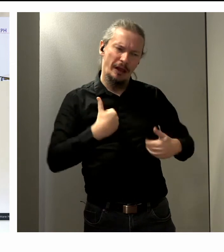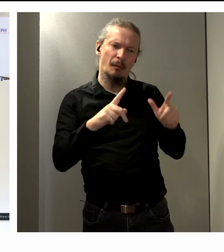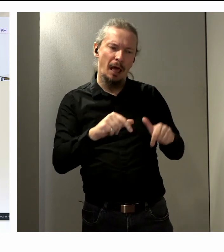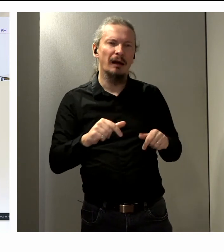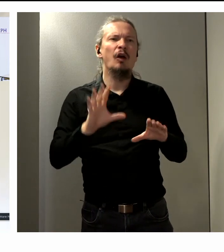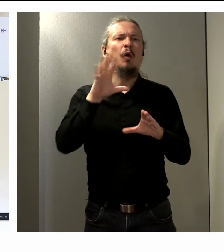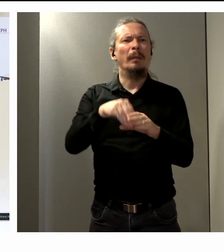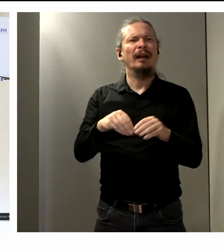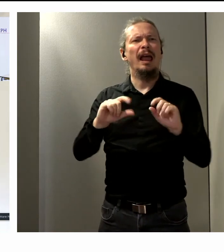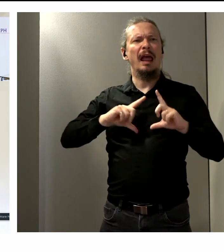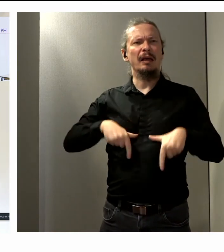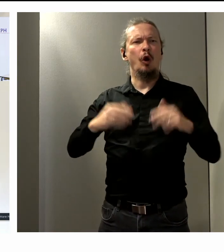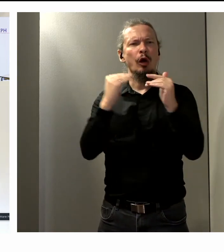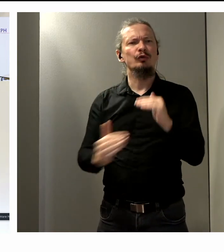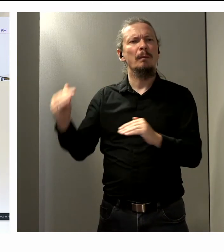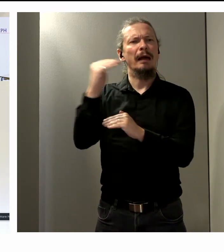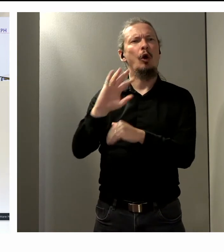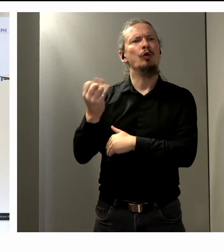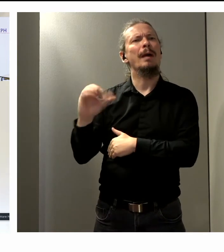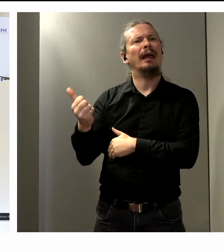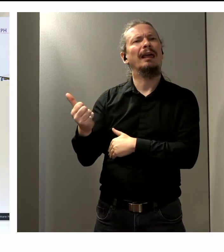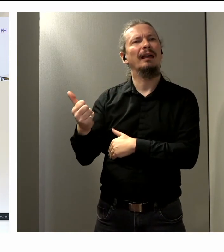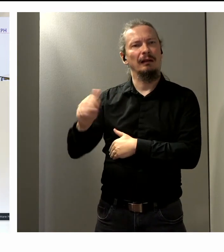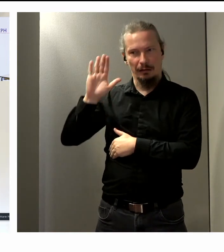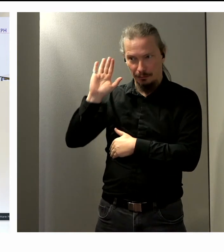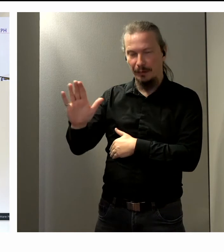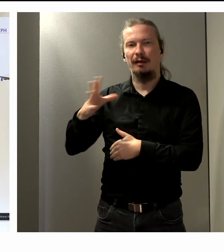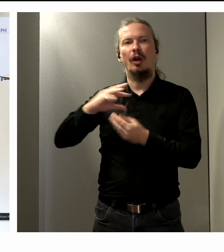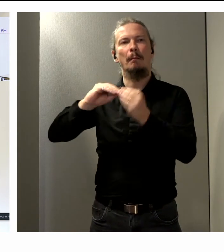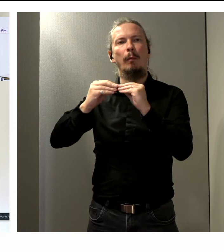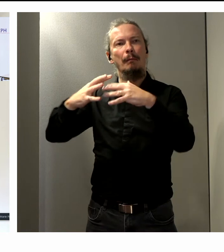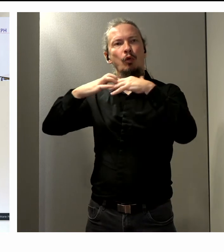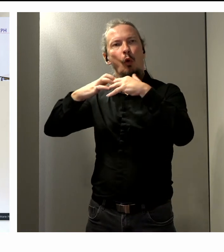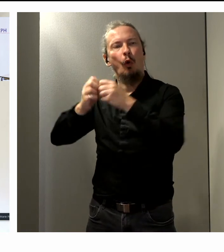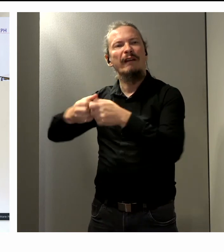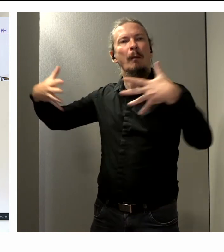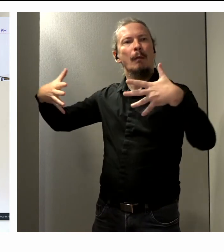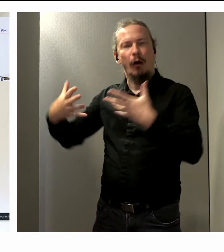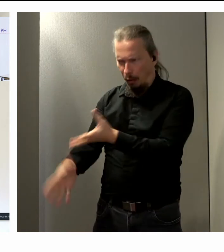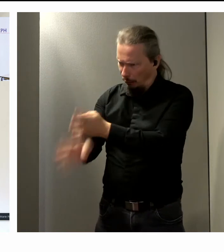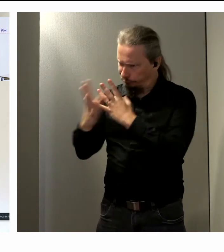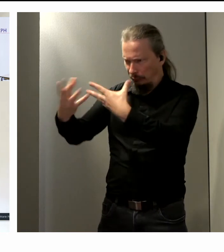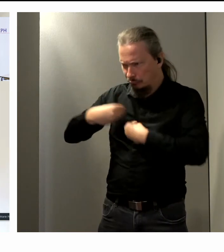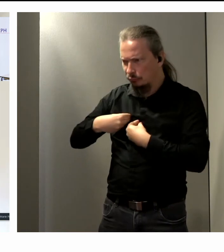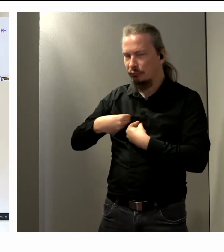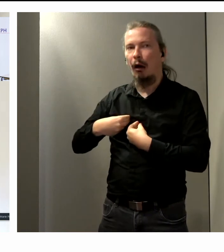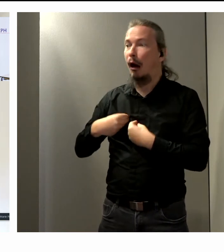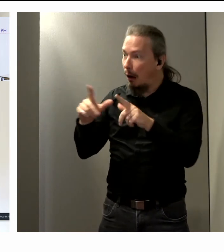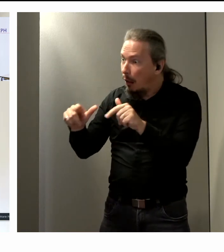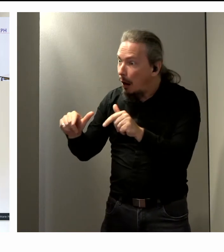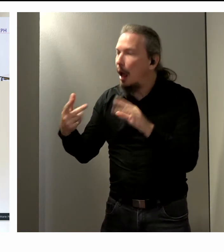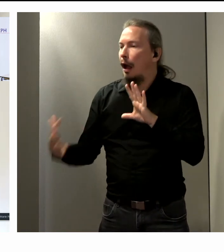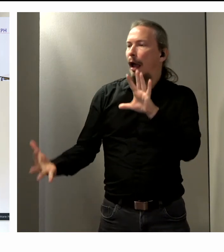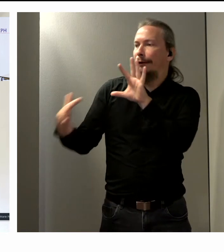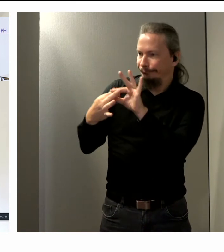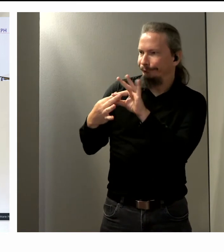école supérieure du numérique qui accueille plus particulièrement des étudiants avec un trouble du neurodéveloppement. Eh bien, on va pouvoir travailler avec eux pour essayer de voir